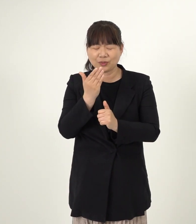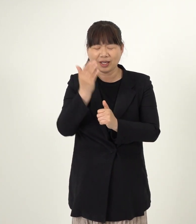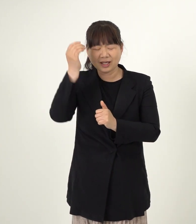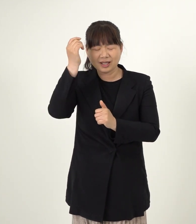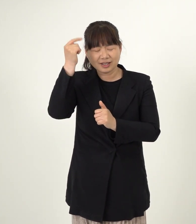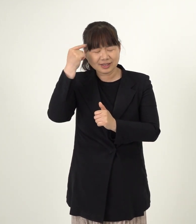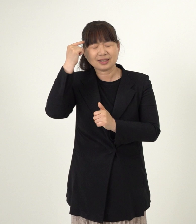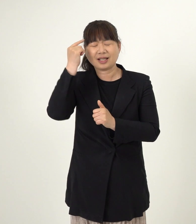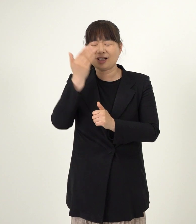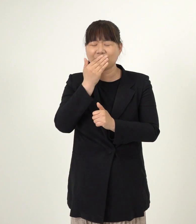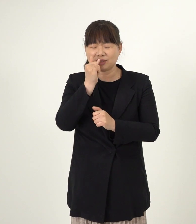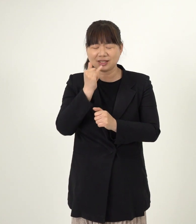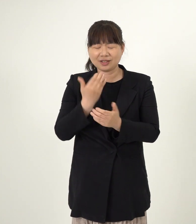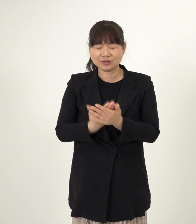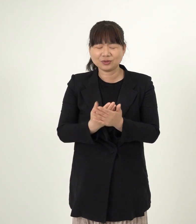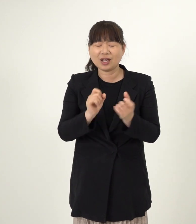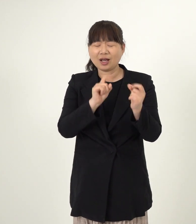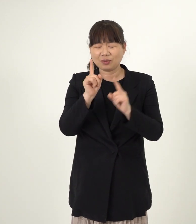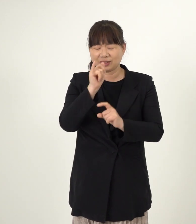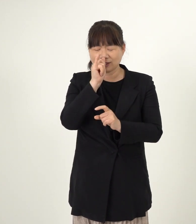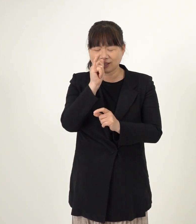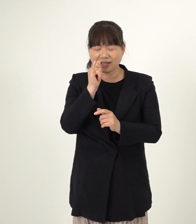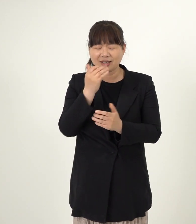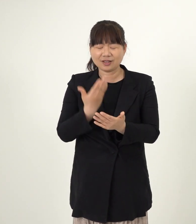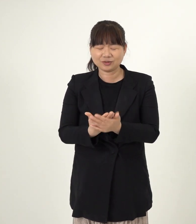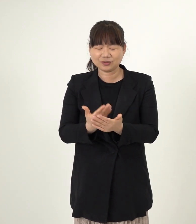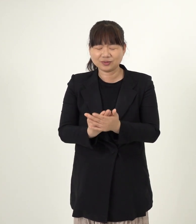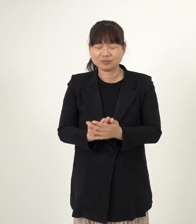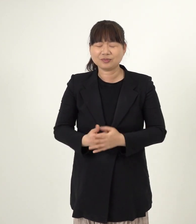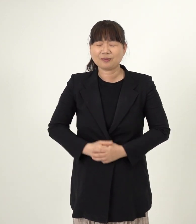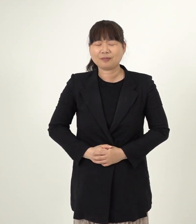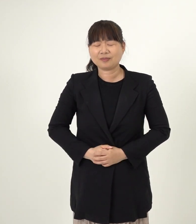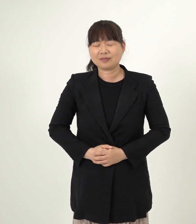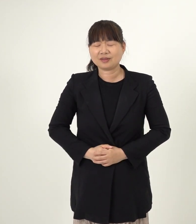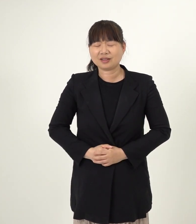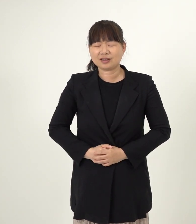기억나게 하시고 회복되게 하여 주시옵소서.